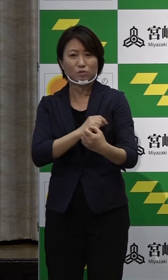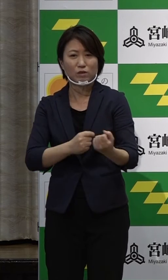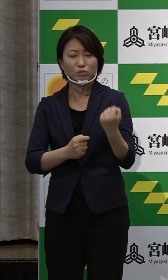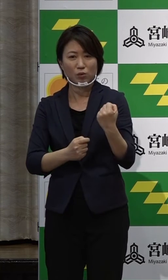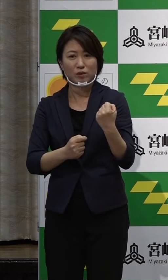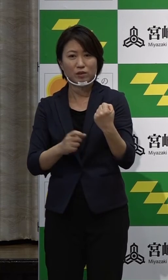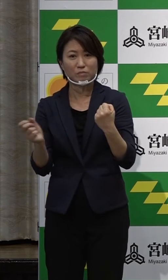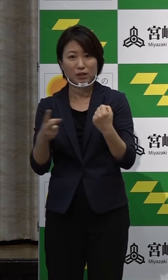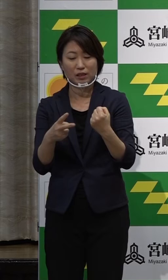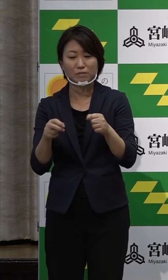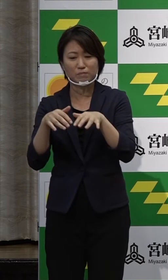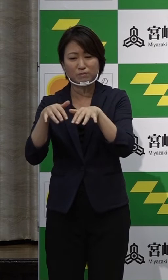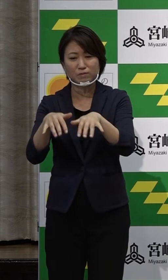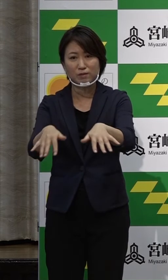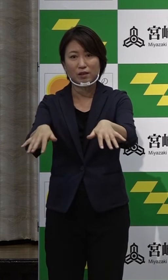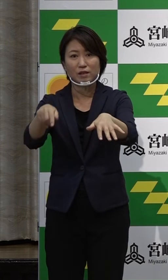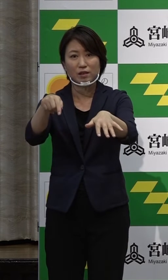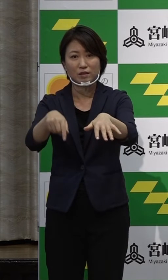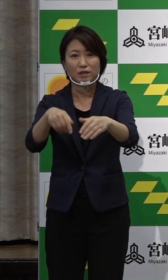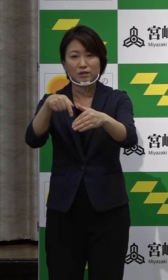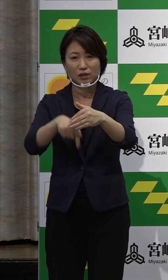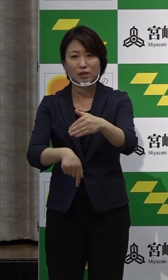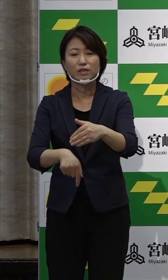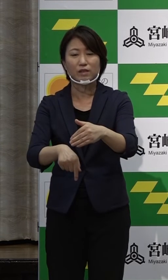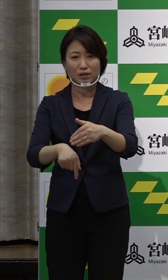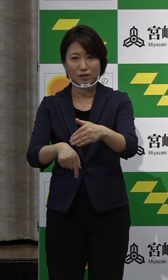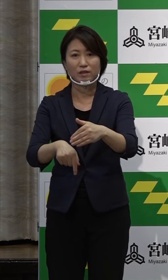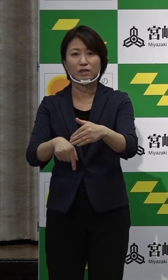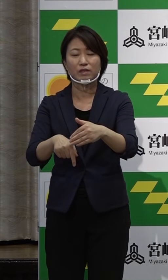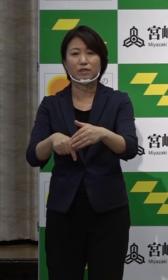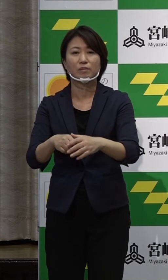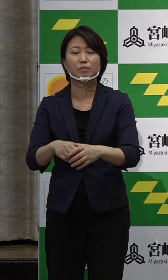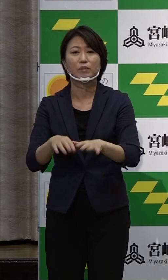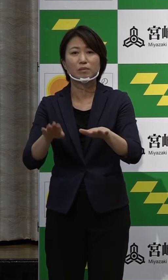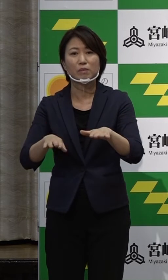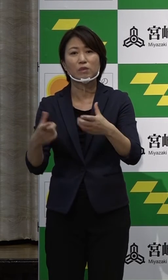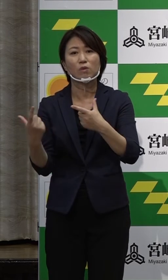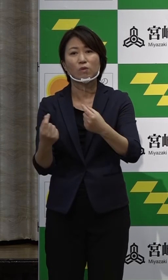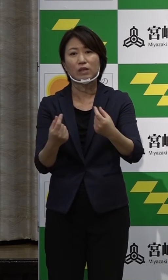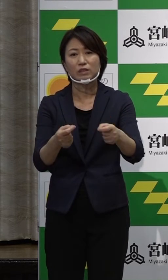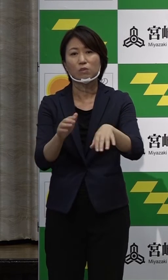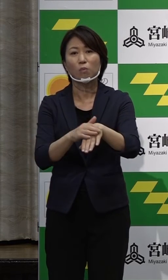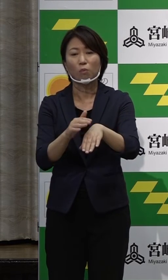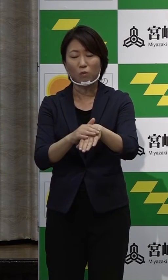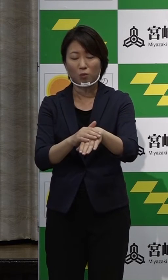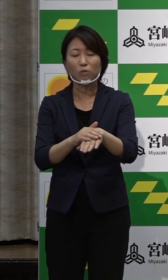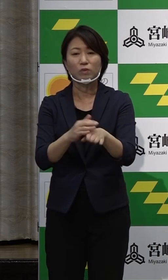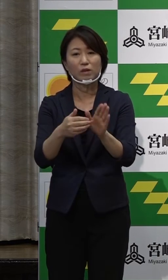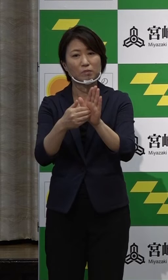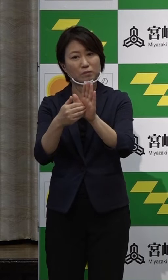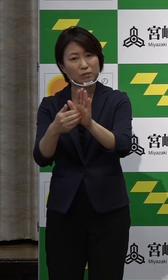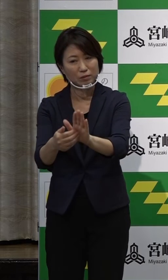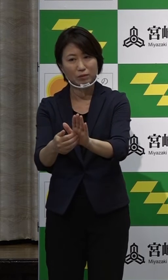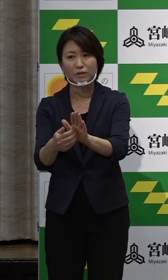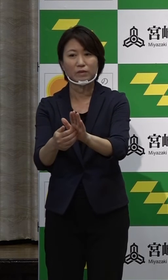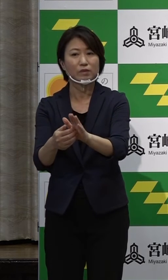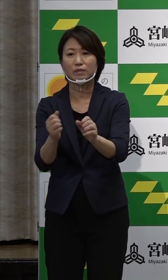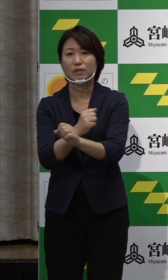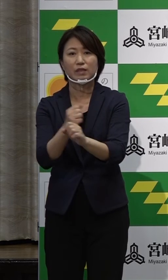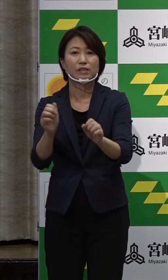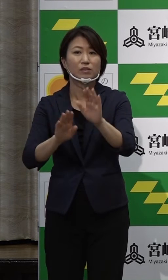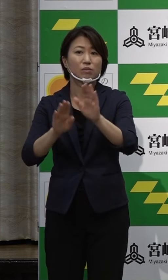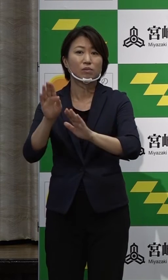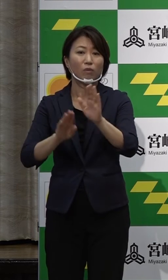急拡大の中でですね、思うようにそのこれまでのような抑制効果というものが働かない、その中